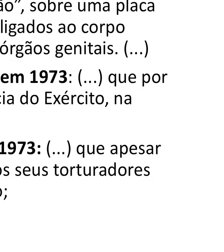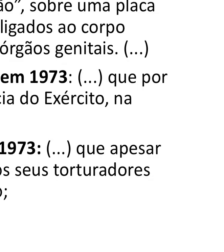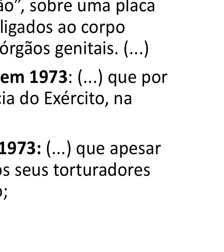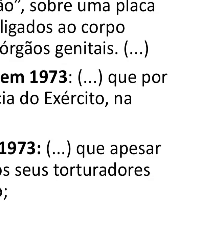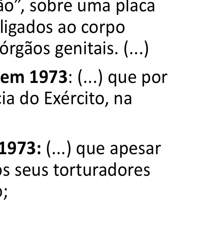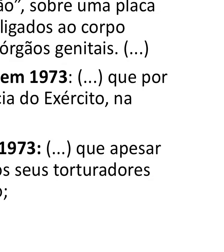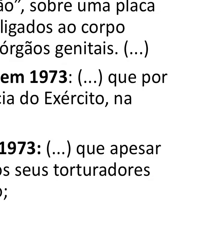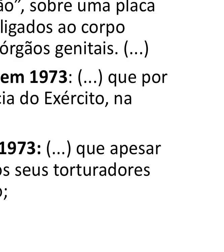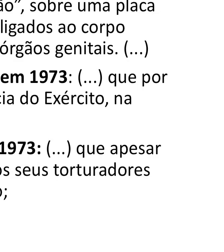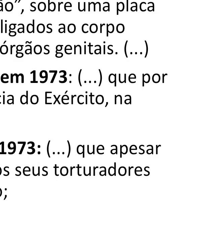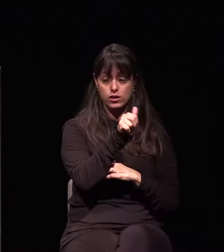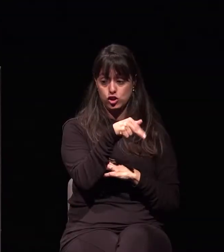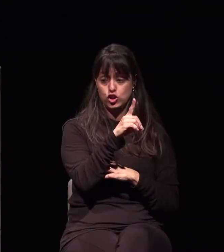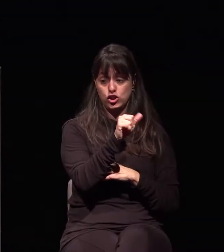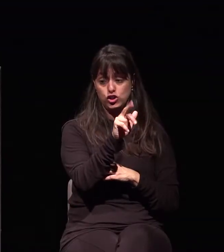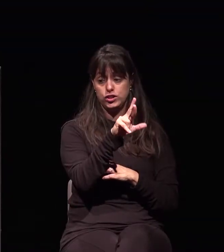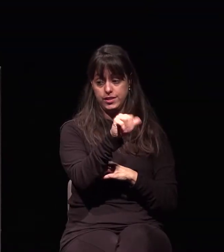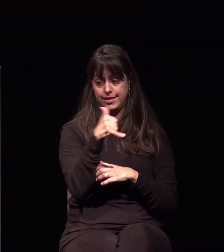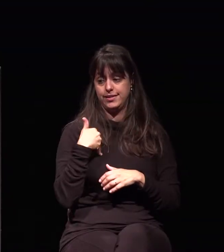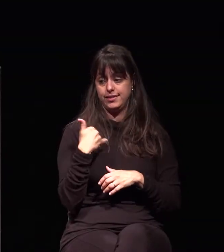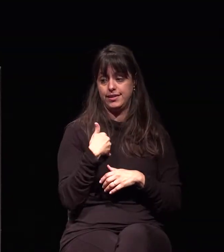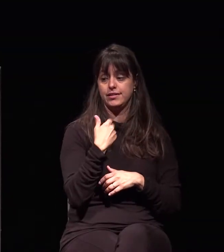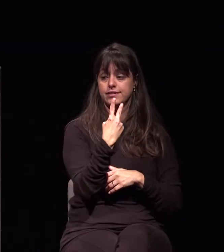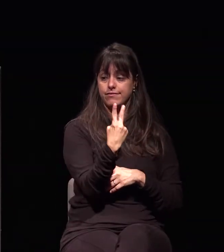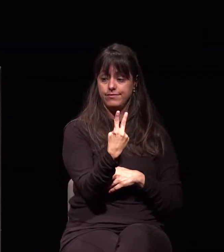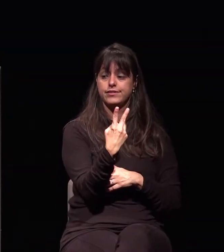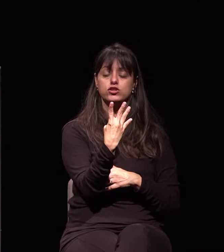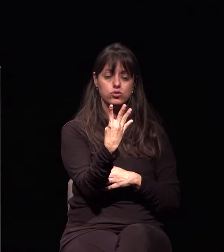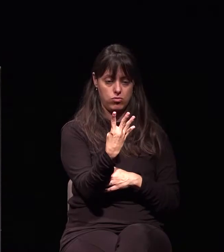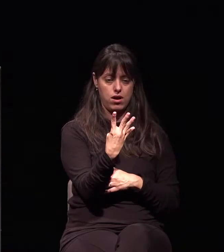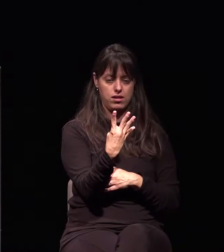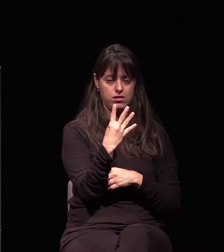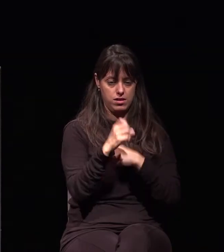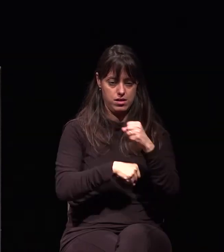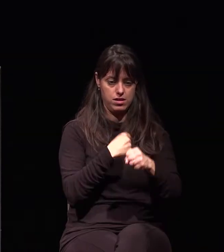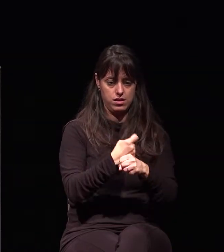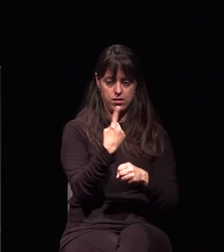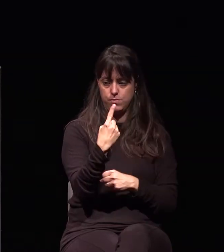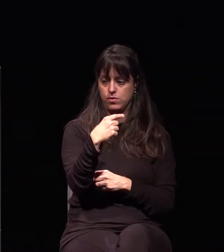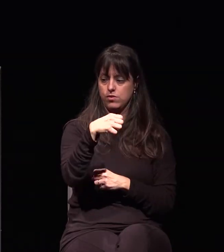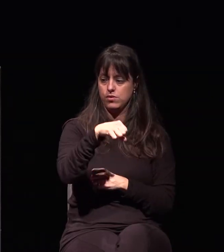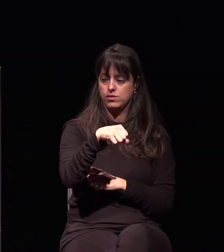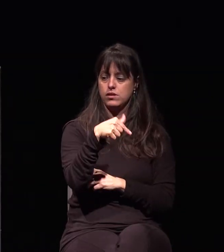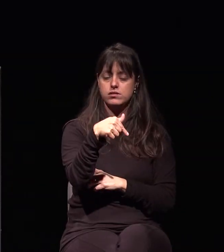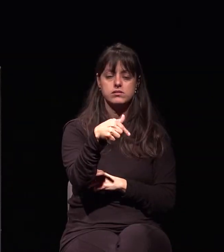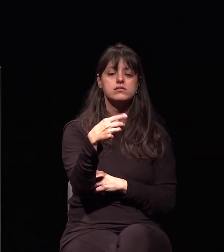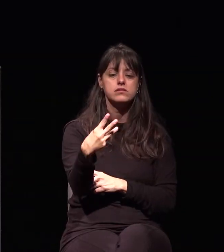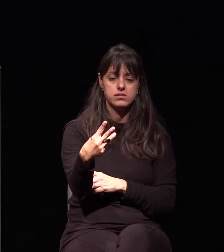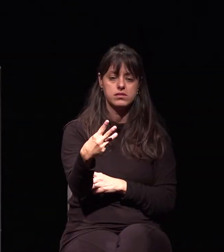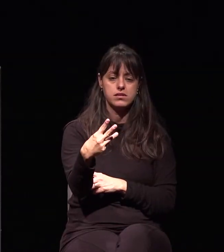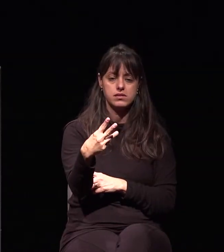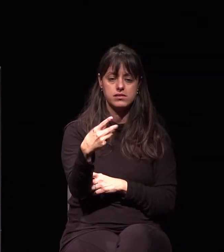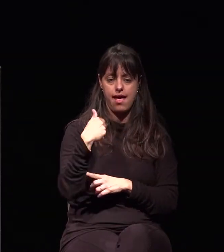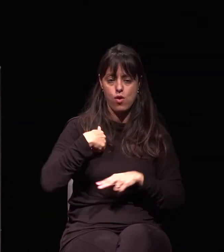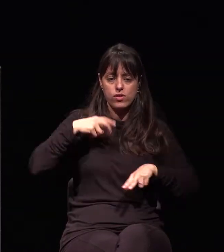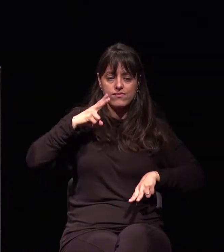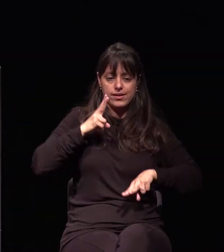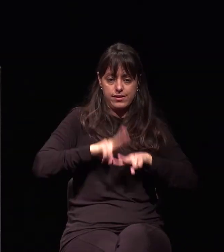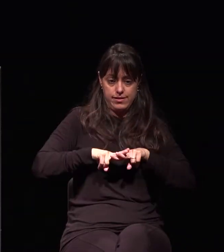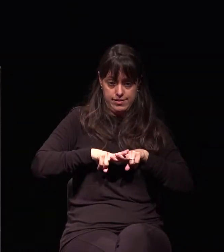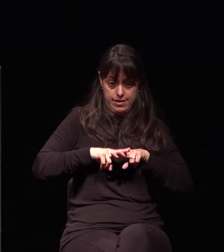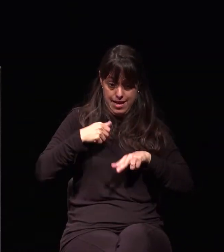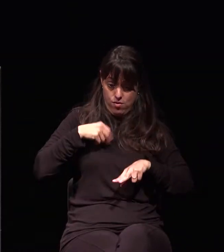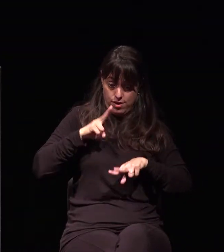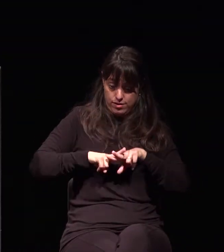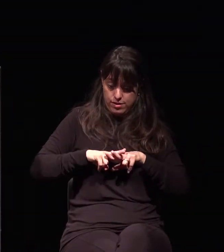Gitirana Praia Fiuza, que tinha 24 anos na época, em 1973, que é um ano que eu estou na cadeia, né? Eu fico nos